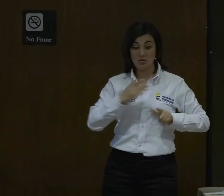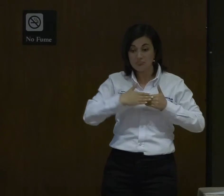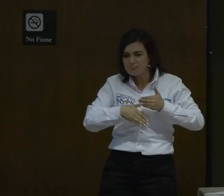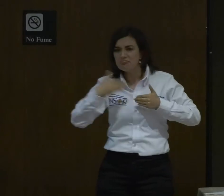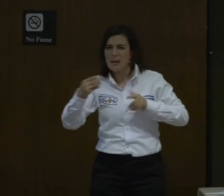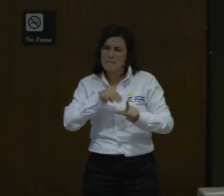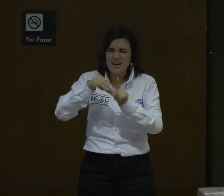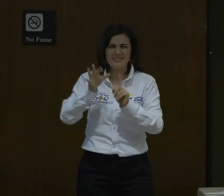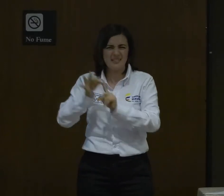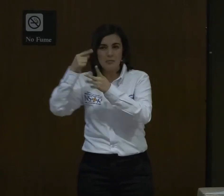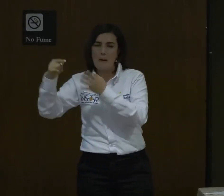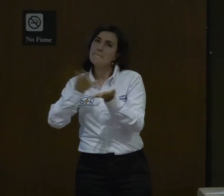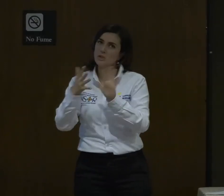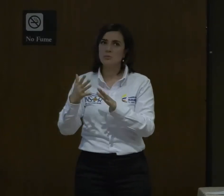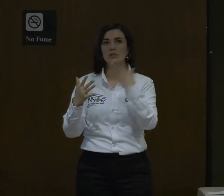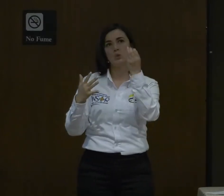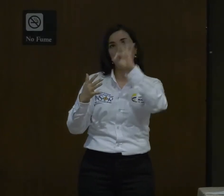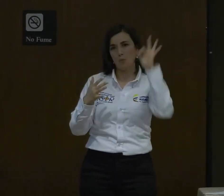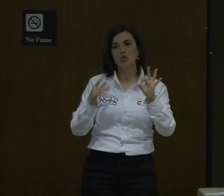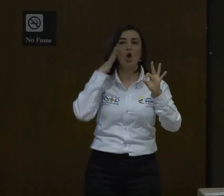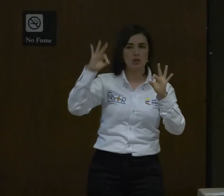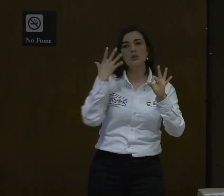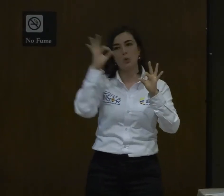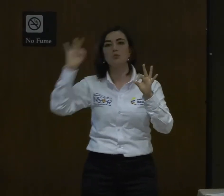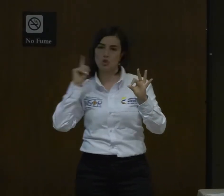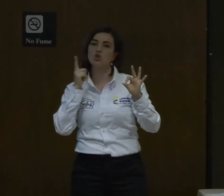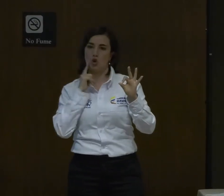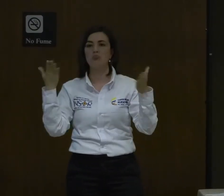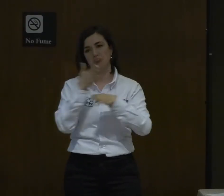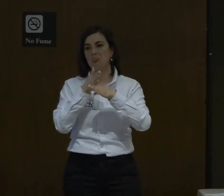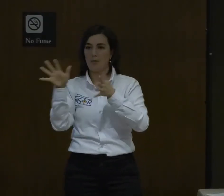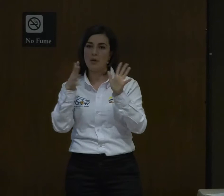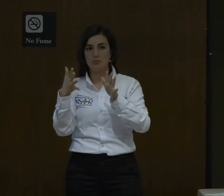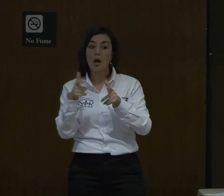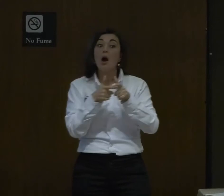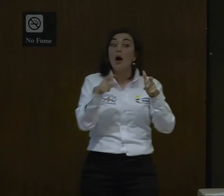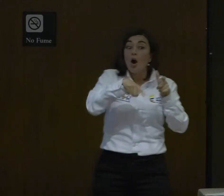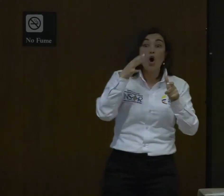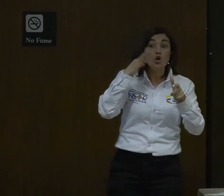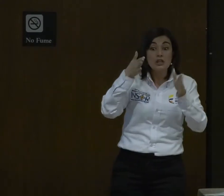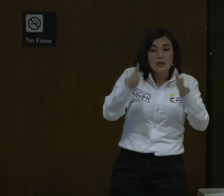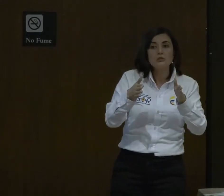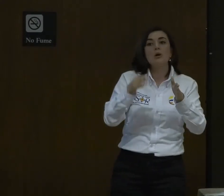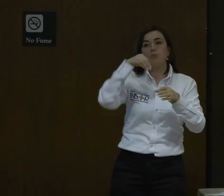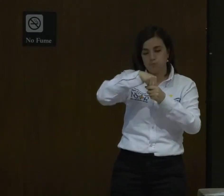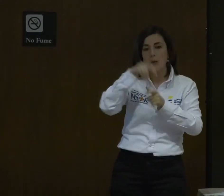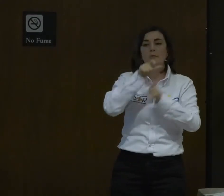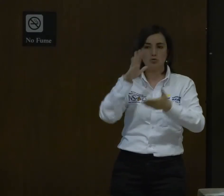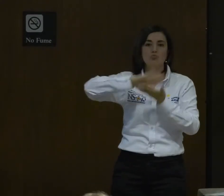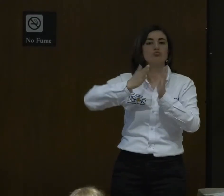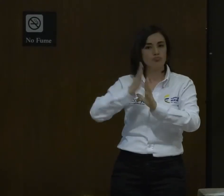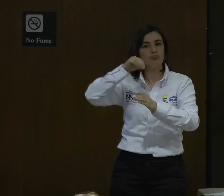es como mitad y mitad sordo y oyente. Pero de nuevo, los estudiantes oyentes que hay a nivel de posgrado también son